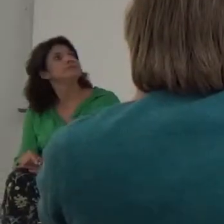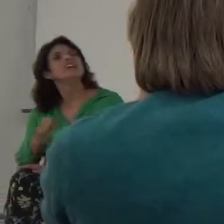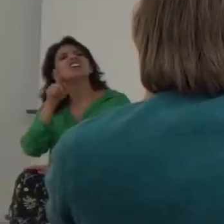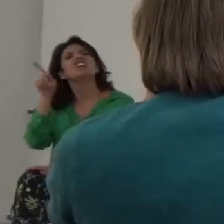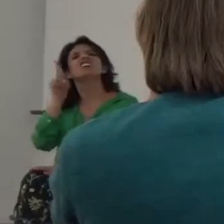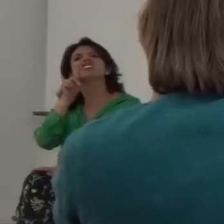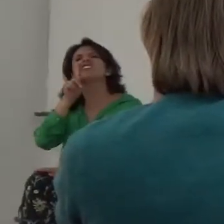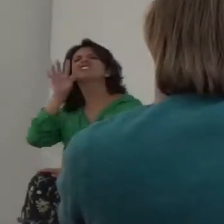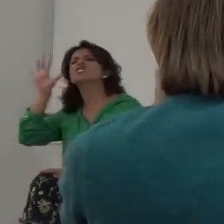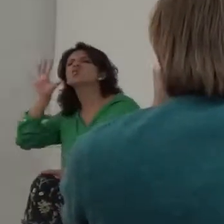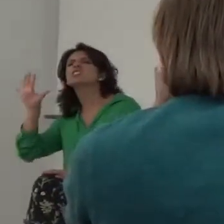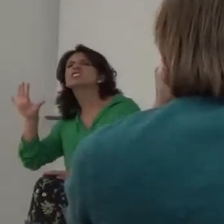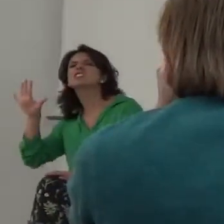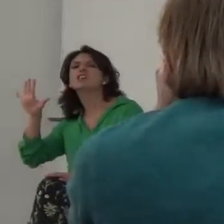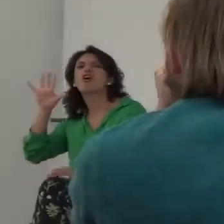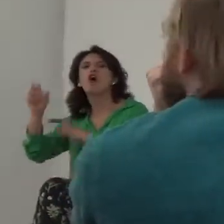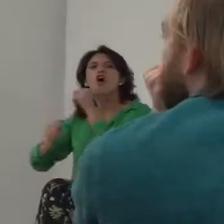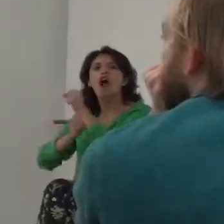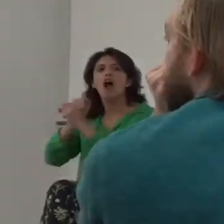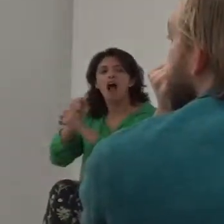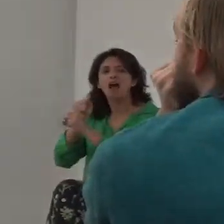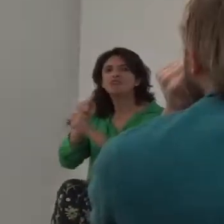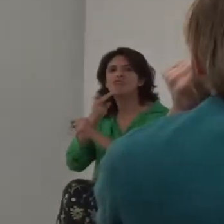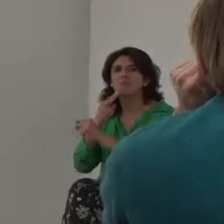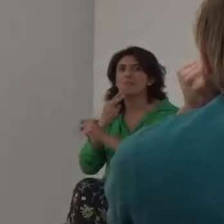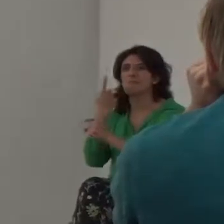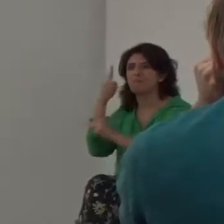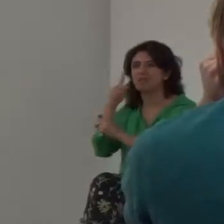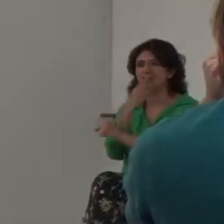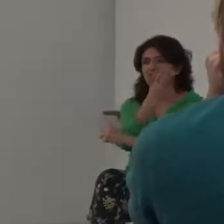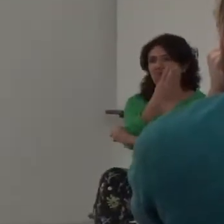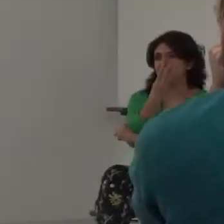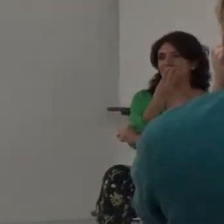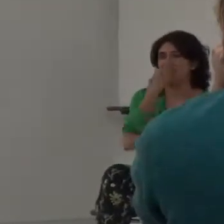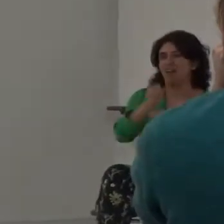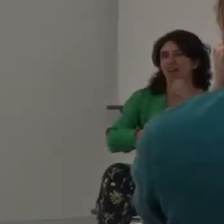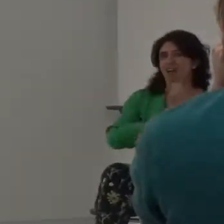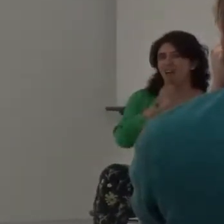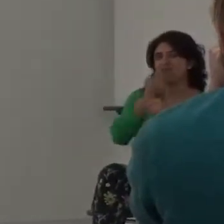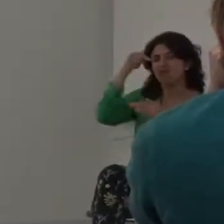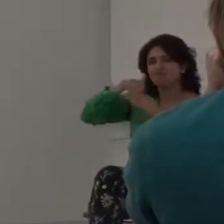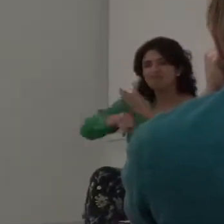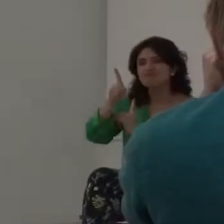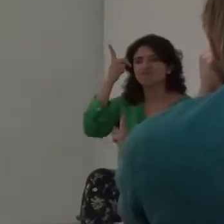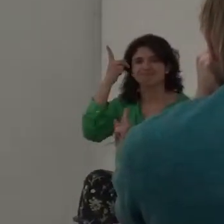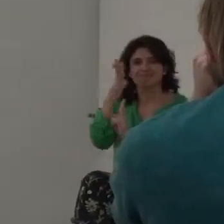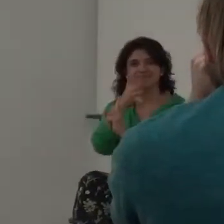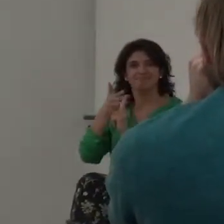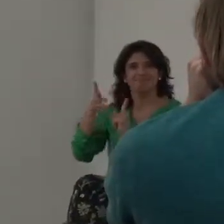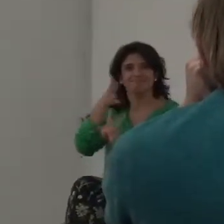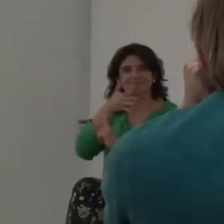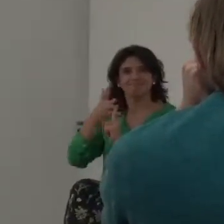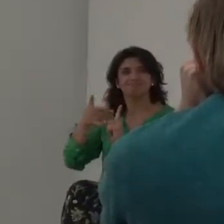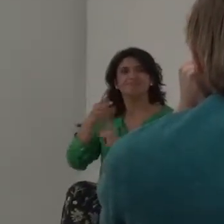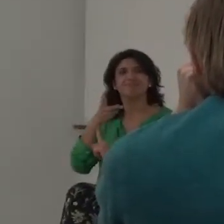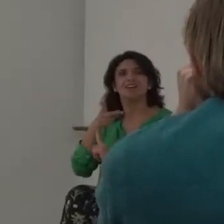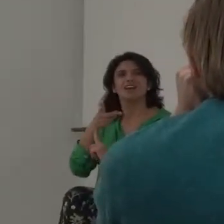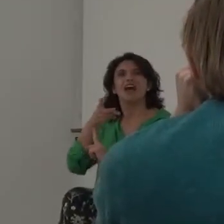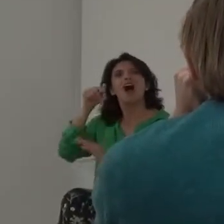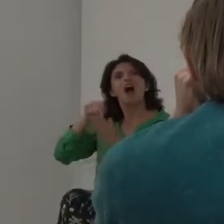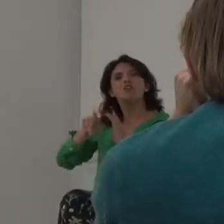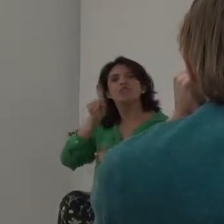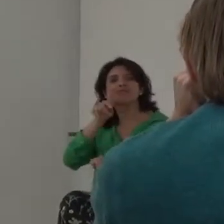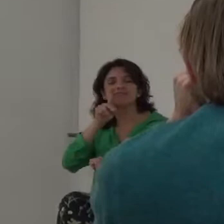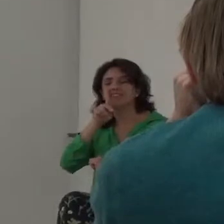55 años y 33 años de inmersión en la lengua. ¿Sí? Y se produce, bueno, así, nosotros tenemos que todavía